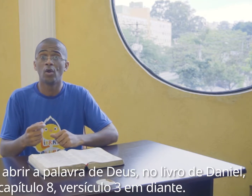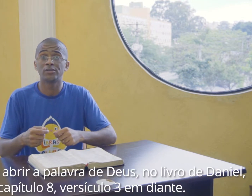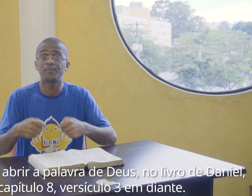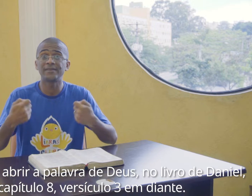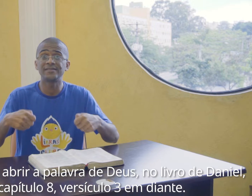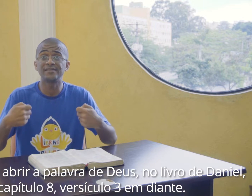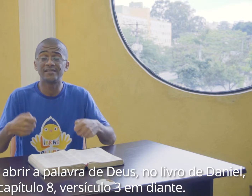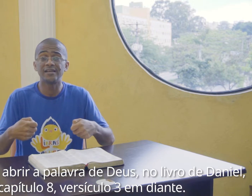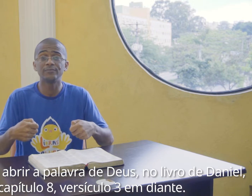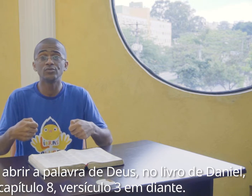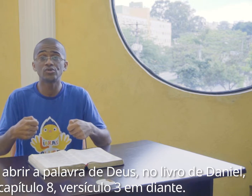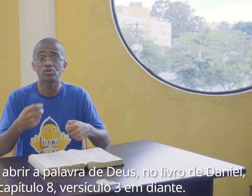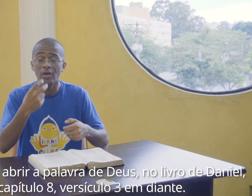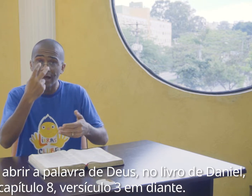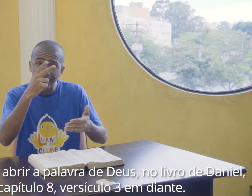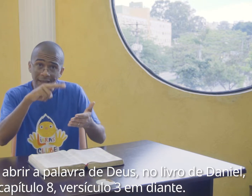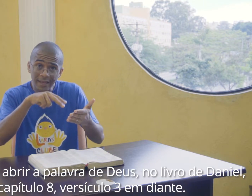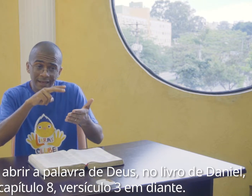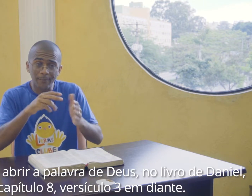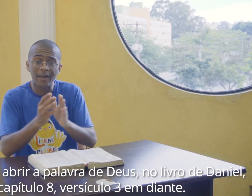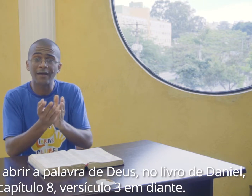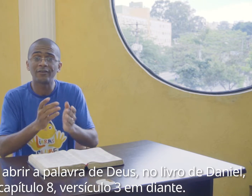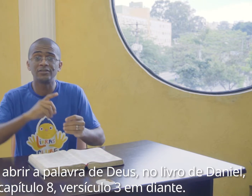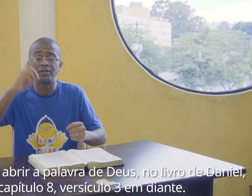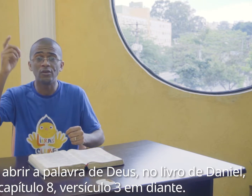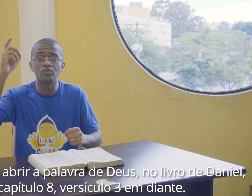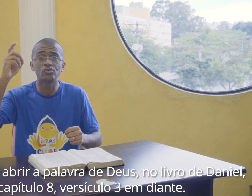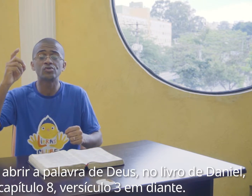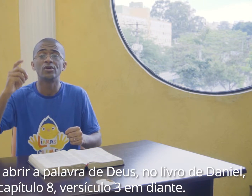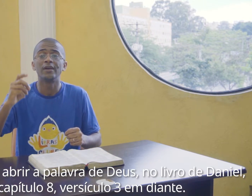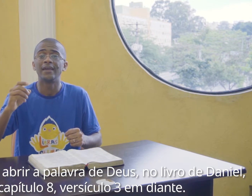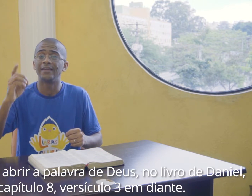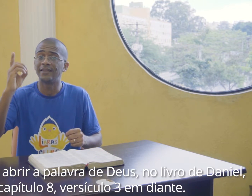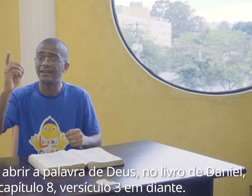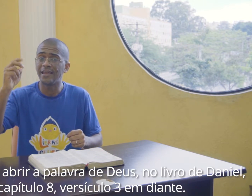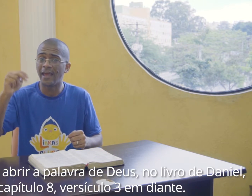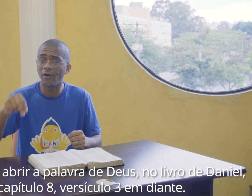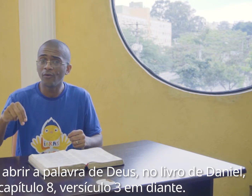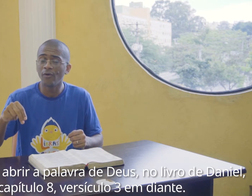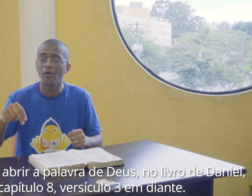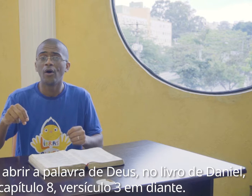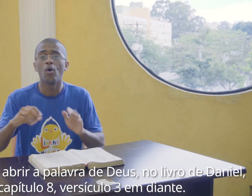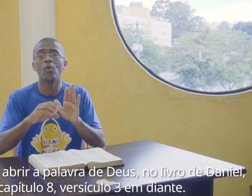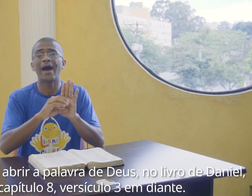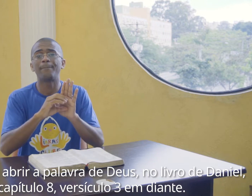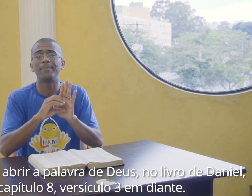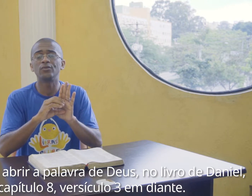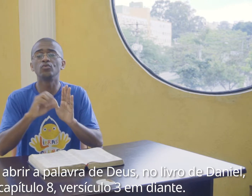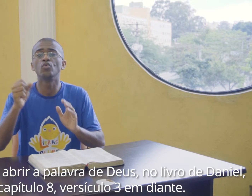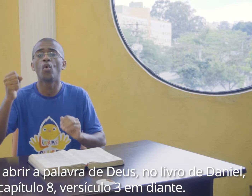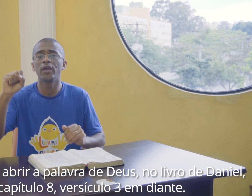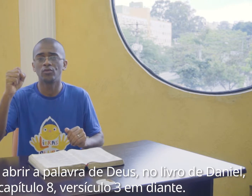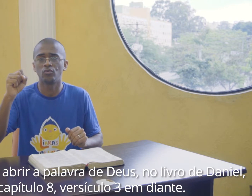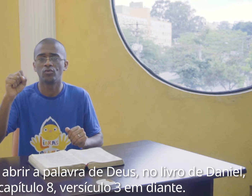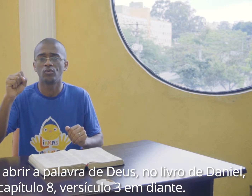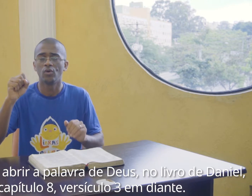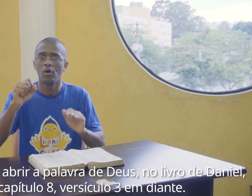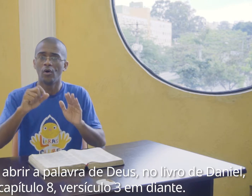nós precisamos ler a palavra de Deus em Daniel, o capítulo 8,